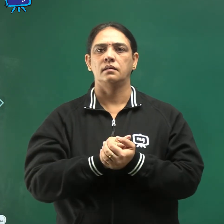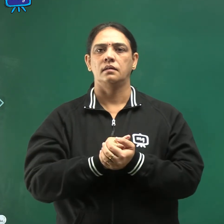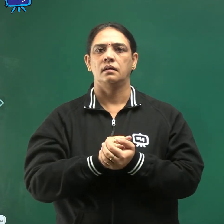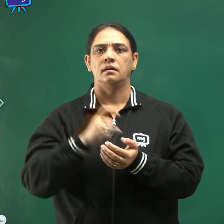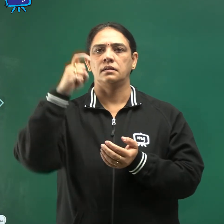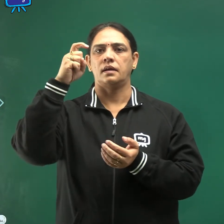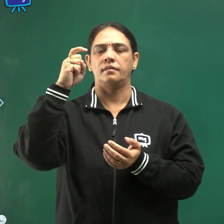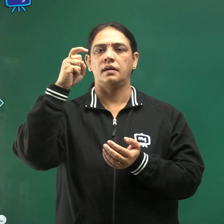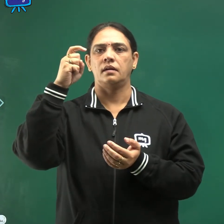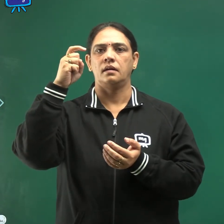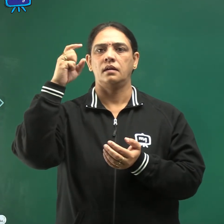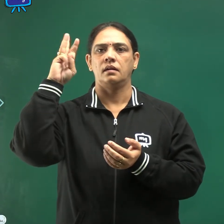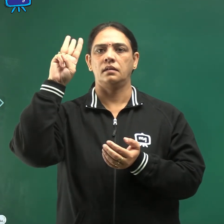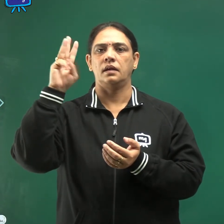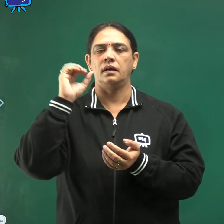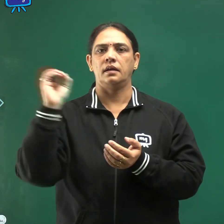73 डिग्री